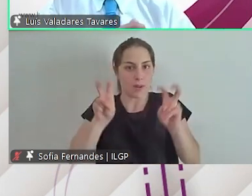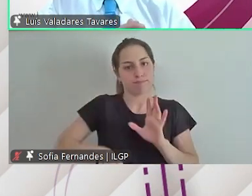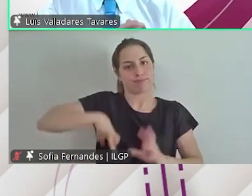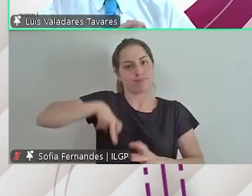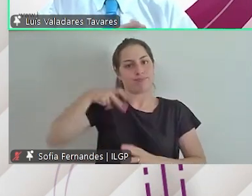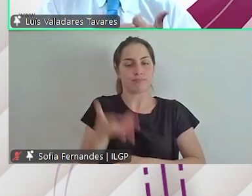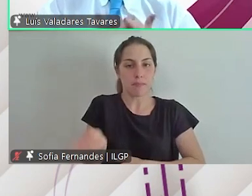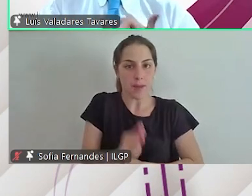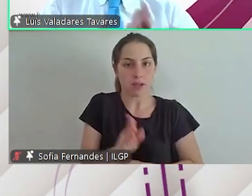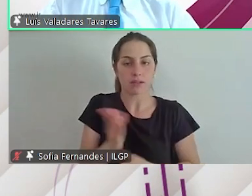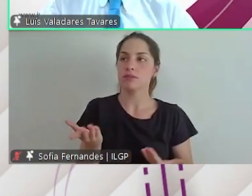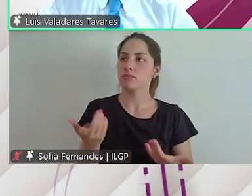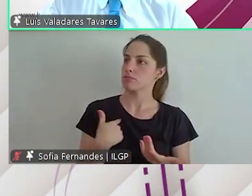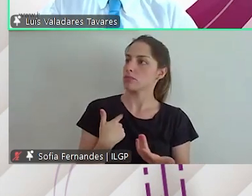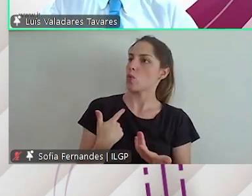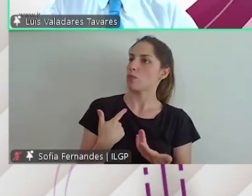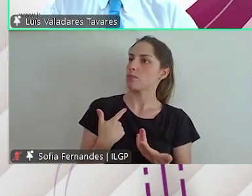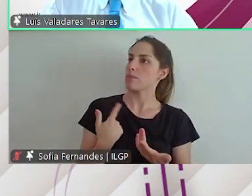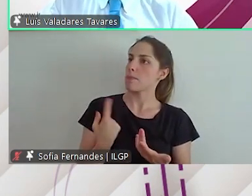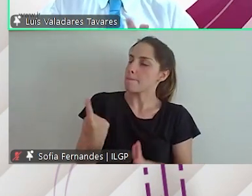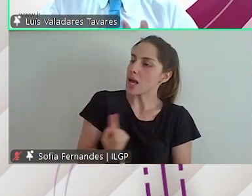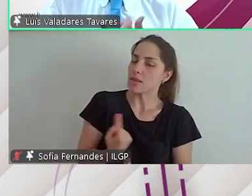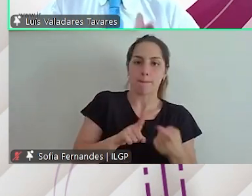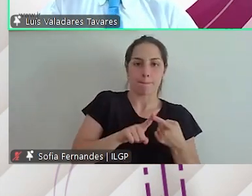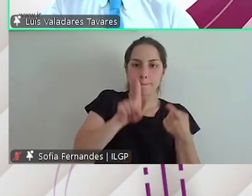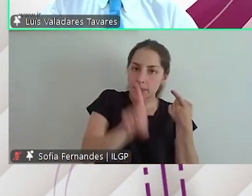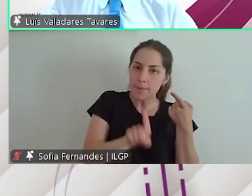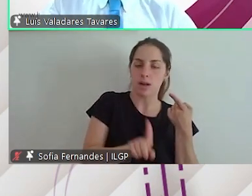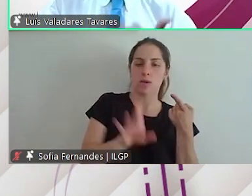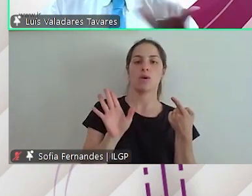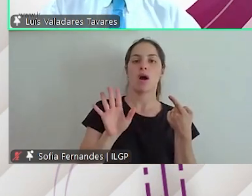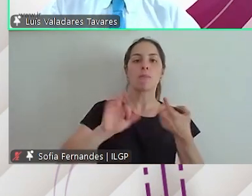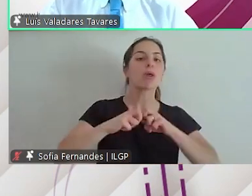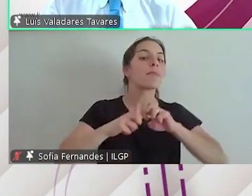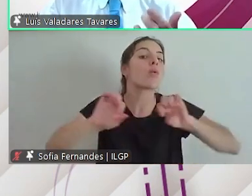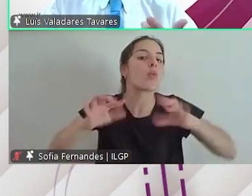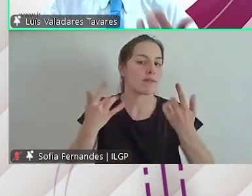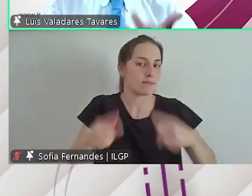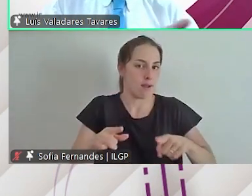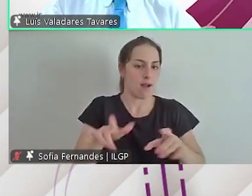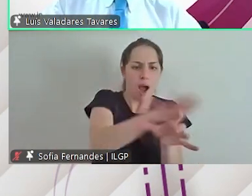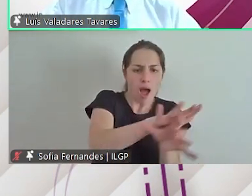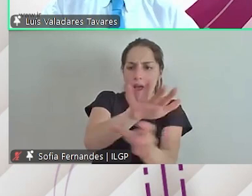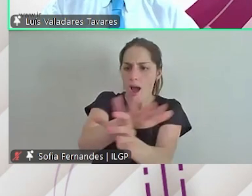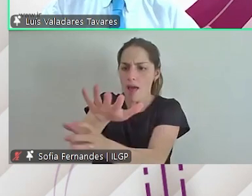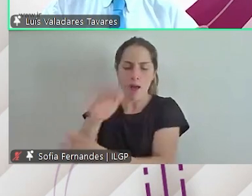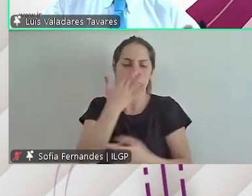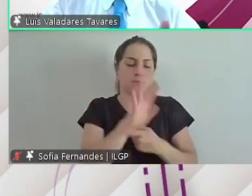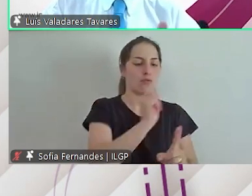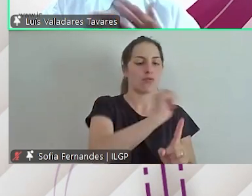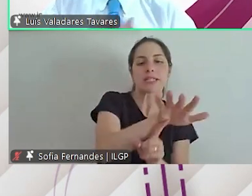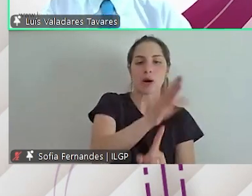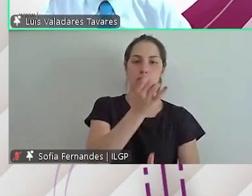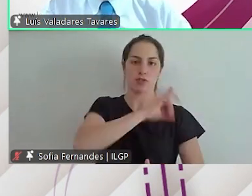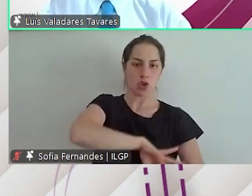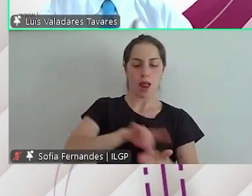altura, questionarmos a nós próprios. Quais são os problemas que temos nos vários setores? Na formação profissional,